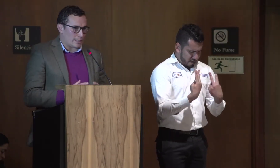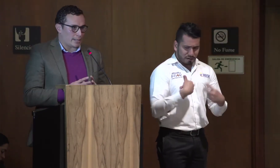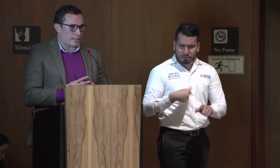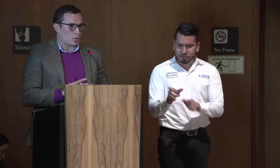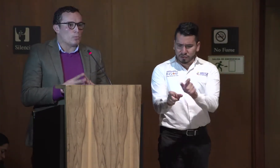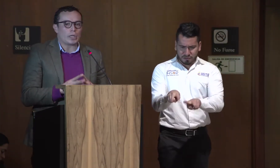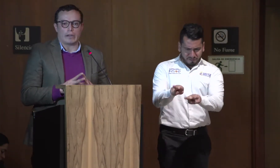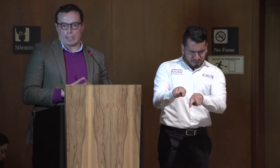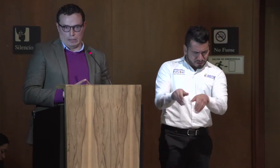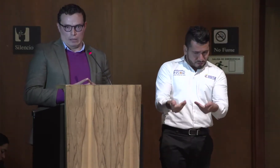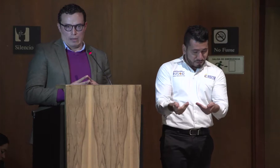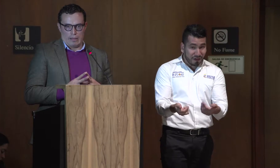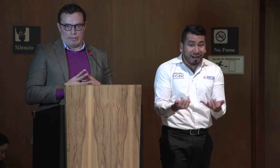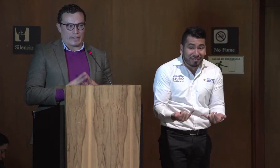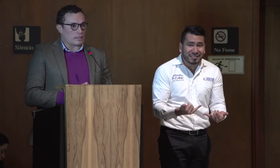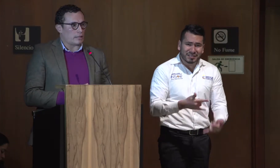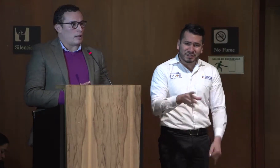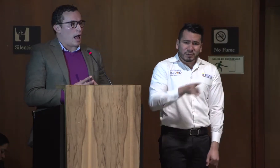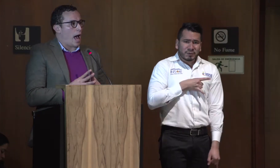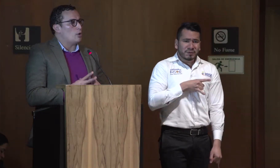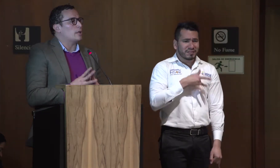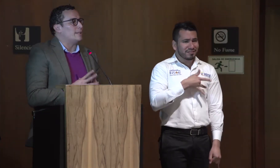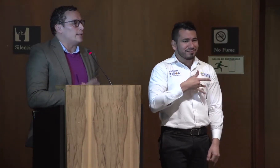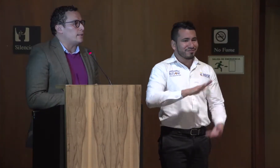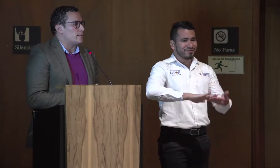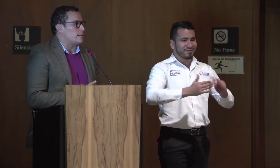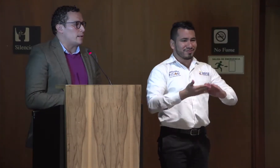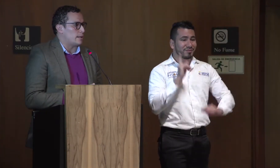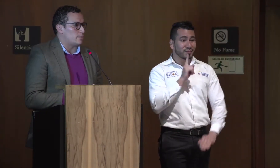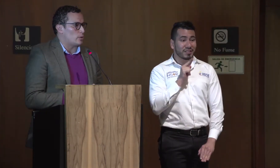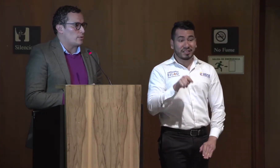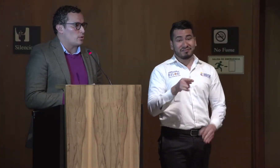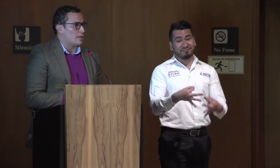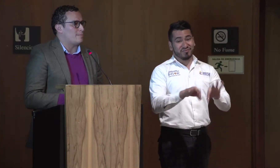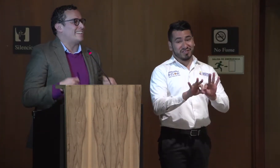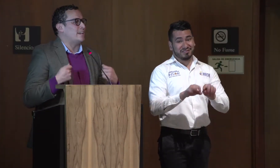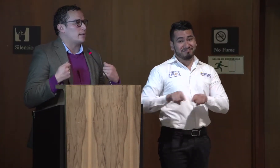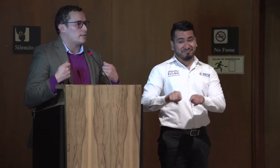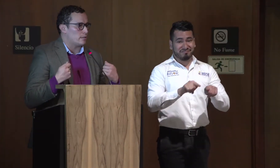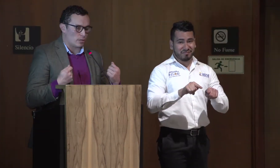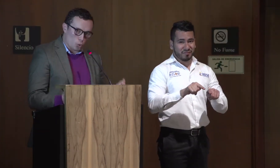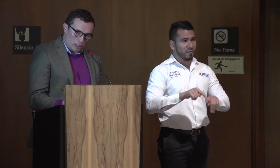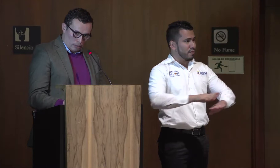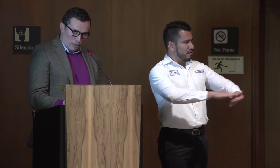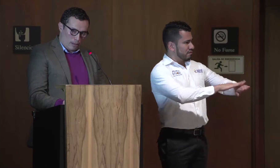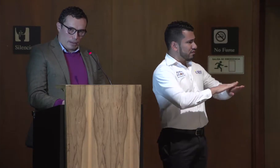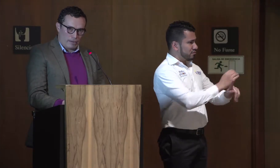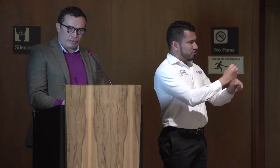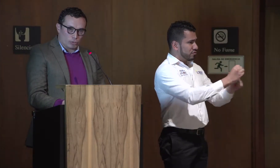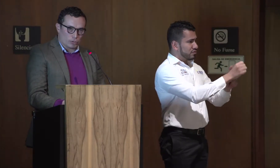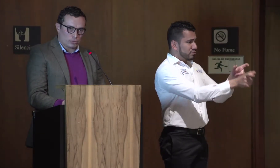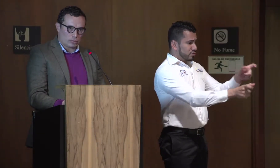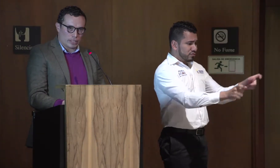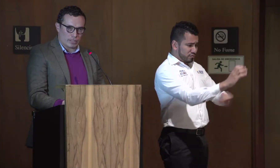yo que va a ser en esto muy relevante frente a lo que le tiene que enseñar al resto de la sociedad de la manera en la que se discute